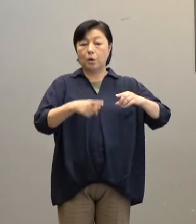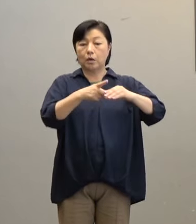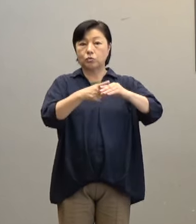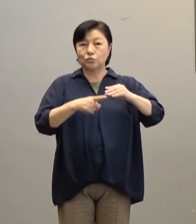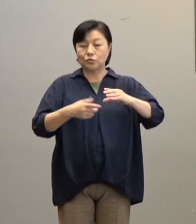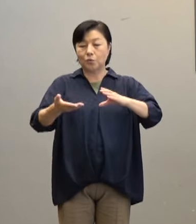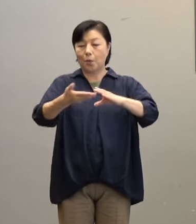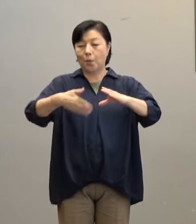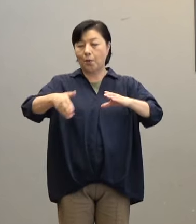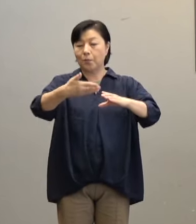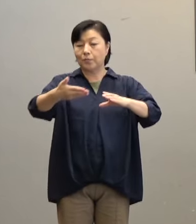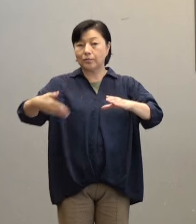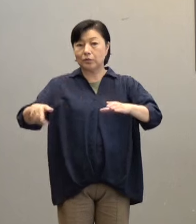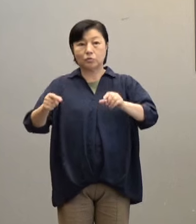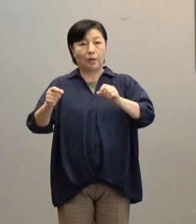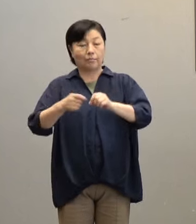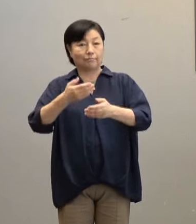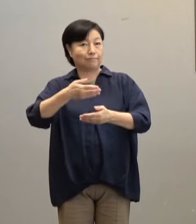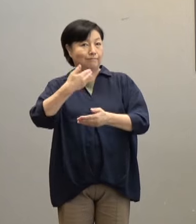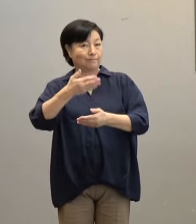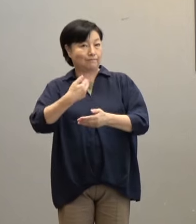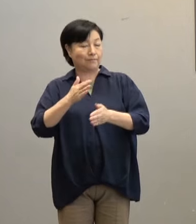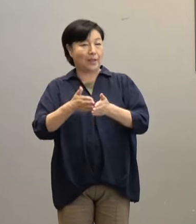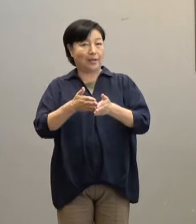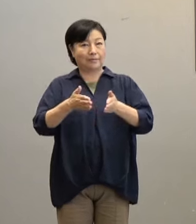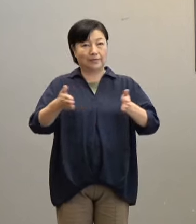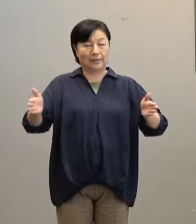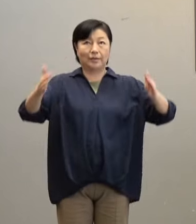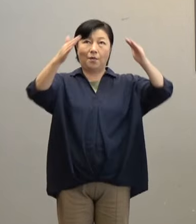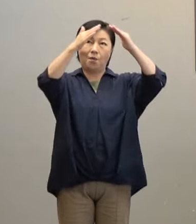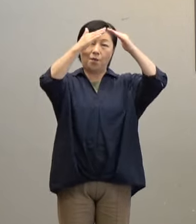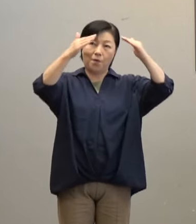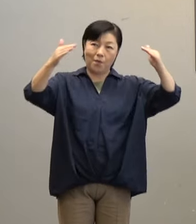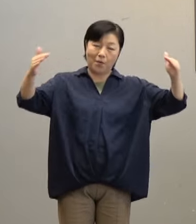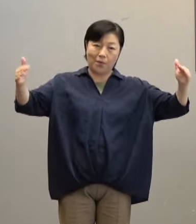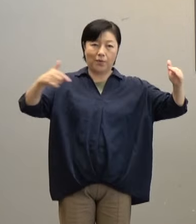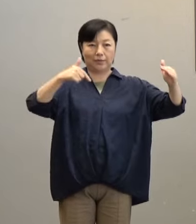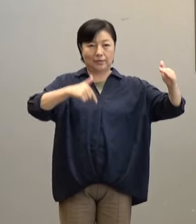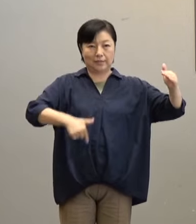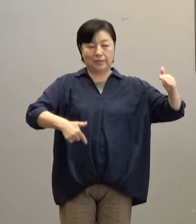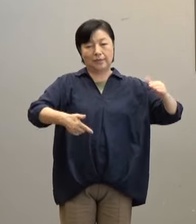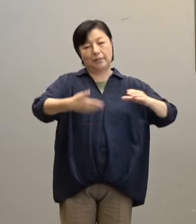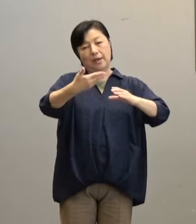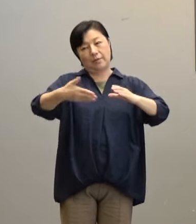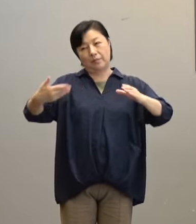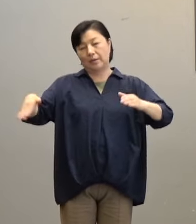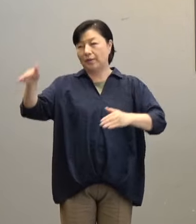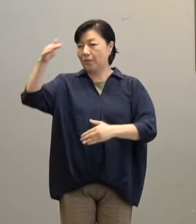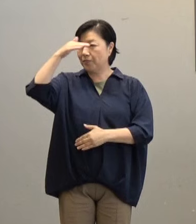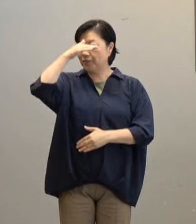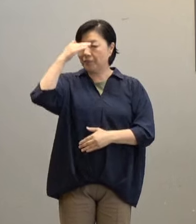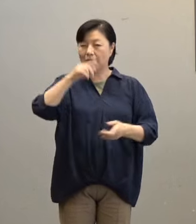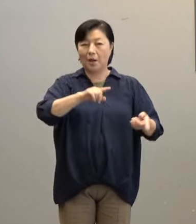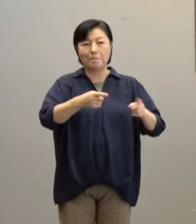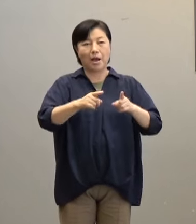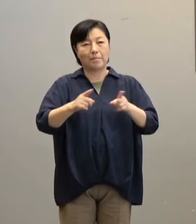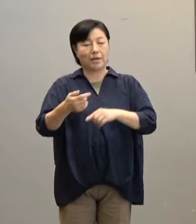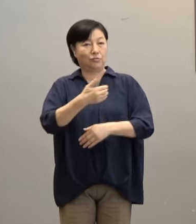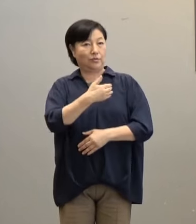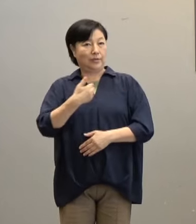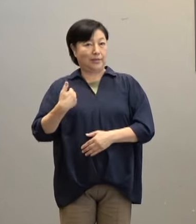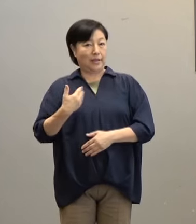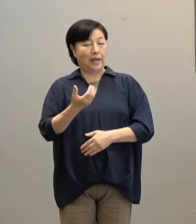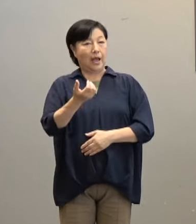辺を生かした飲食施設として開放的な大屋根の下で水景を望みながらのバーベキューが楽しめる